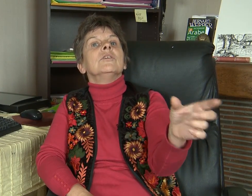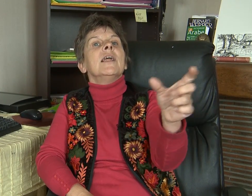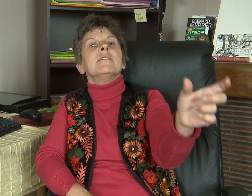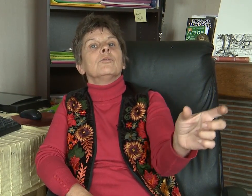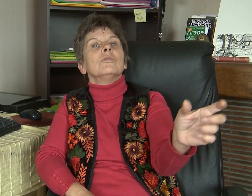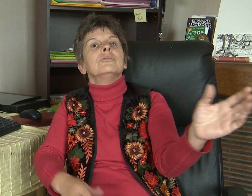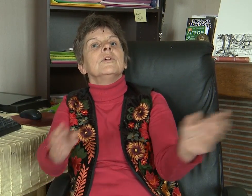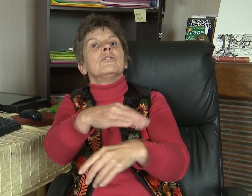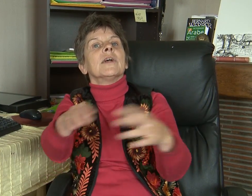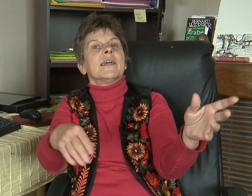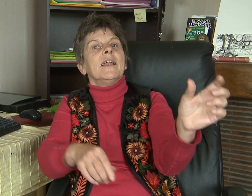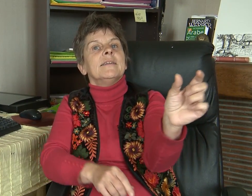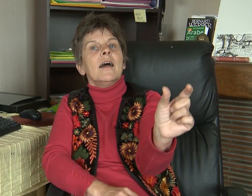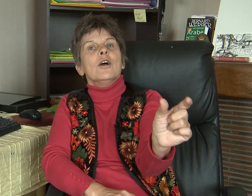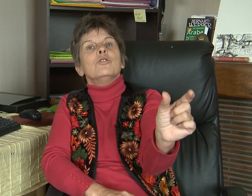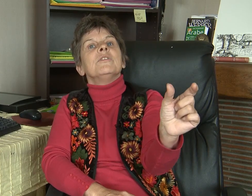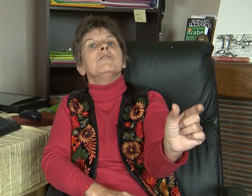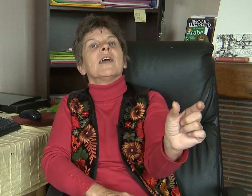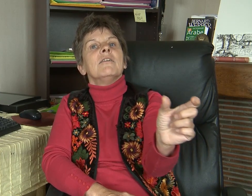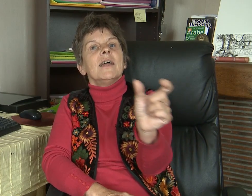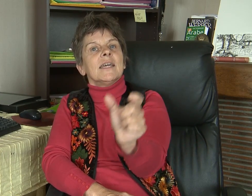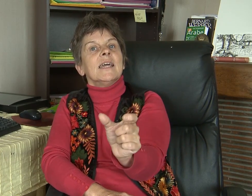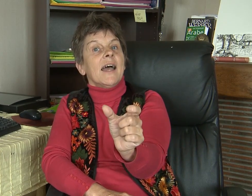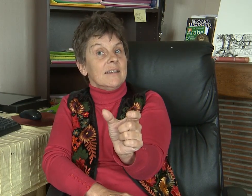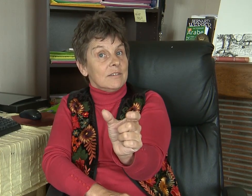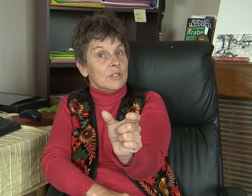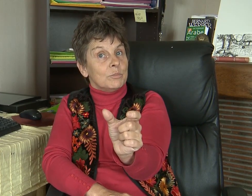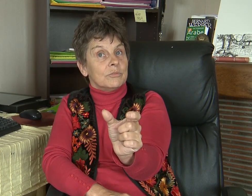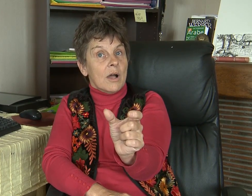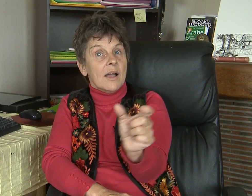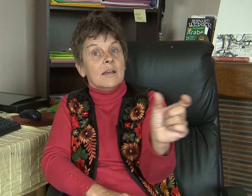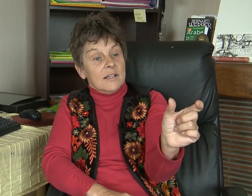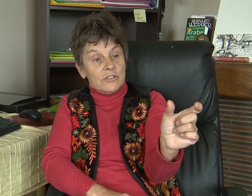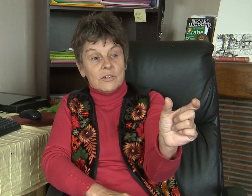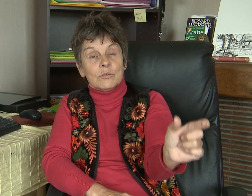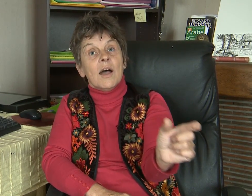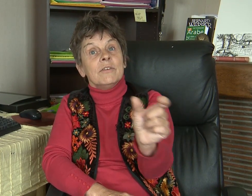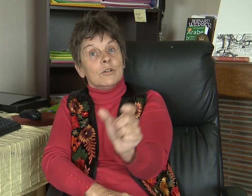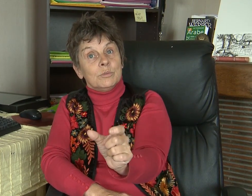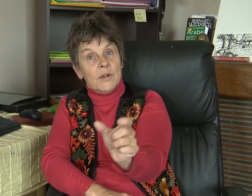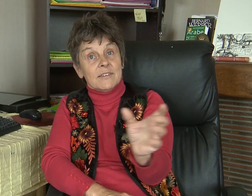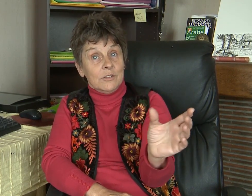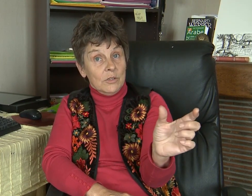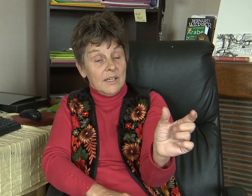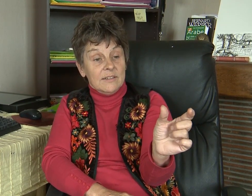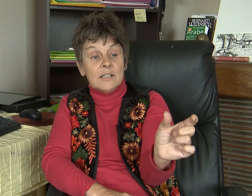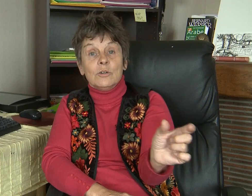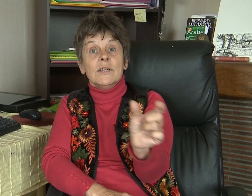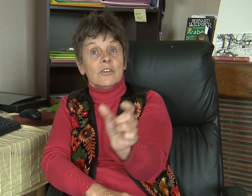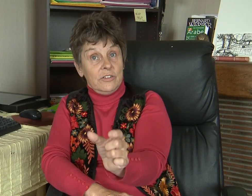est latin, on s'en fout, on mélange le grec et le latin, cum ça veut dire avec, et arché ça veut dire pouvoir. Les gens qui sont avec le pouvoir, et ça donne des